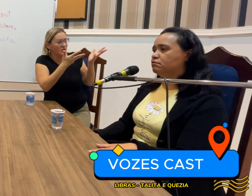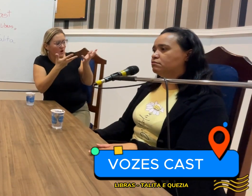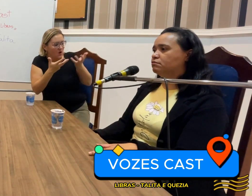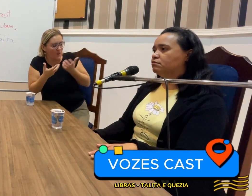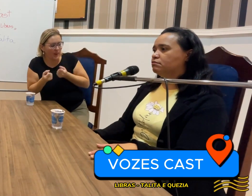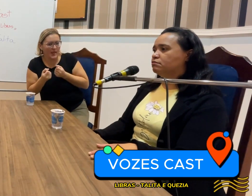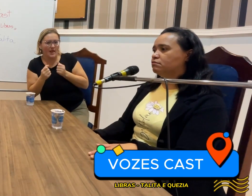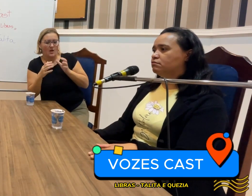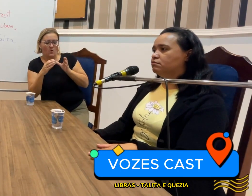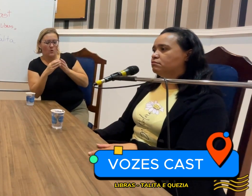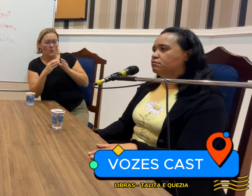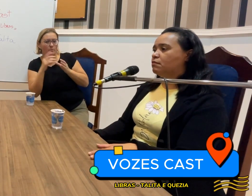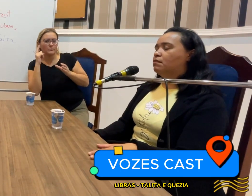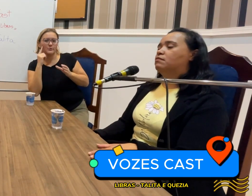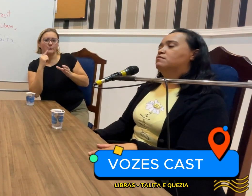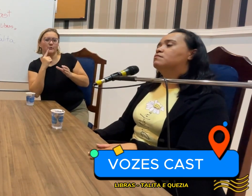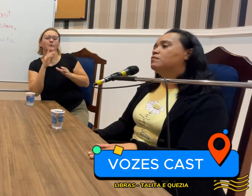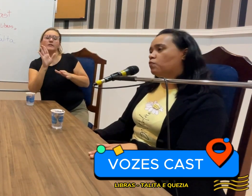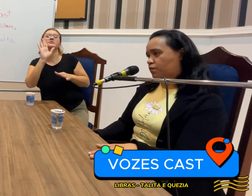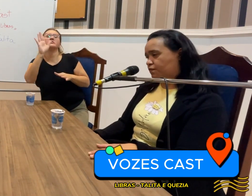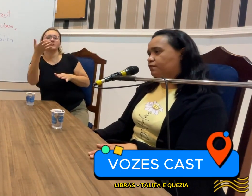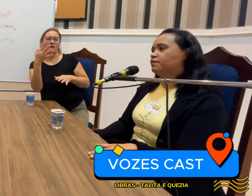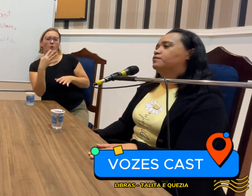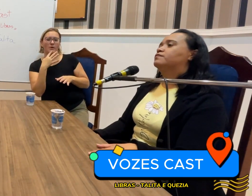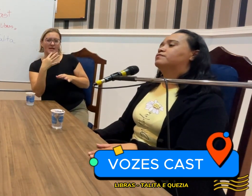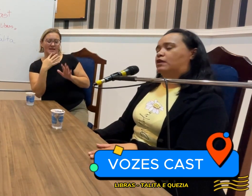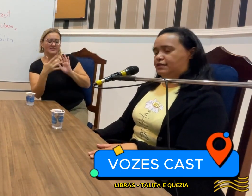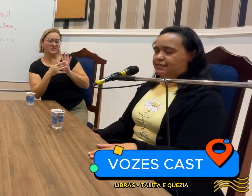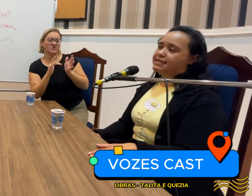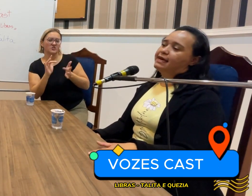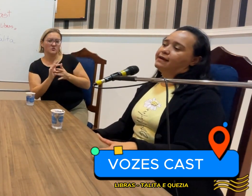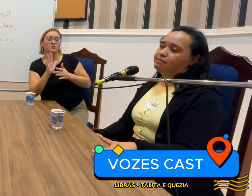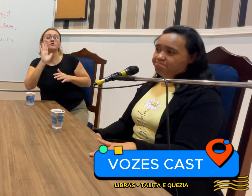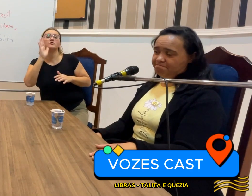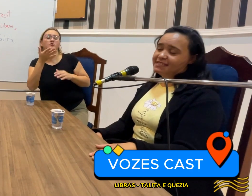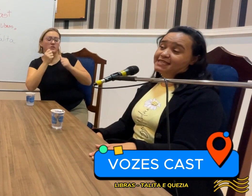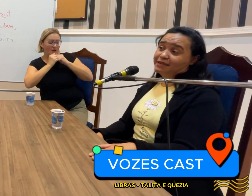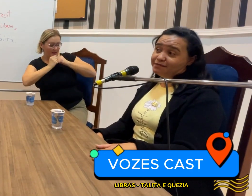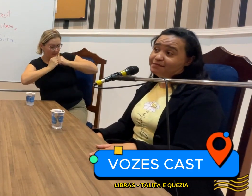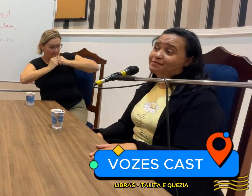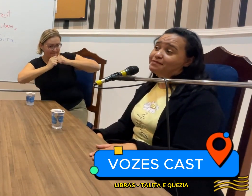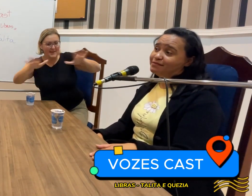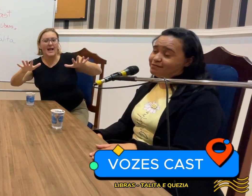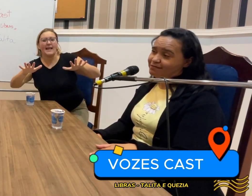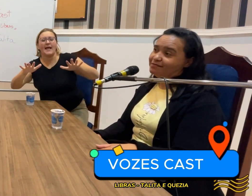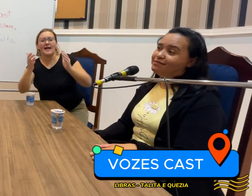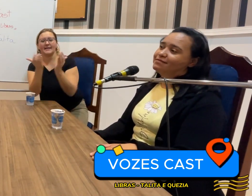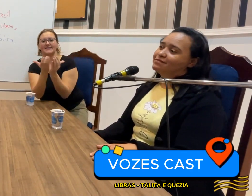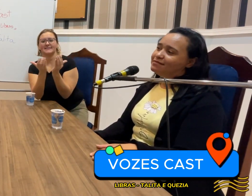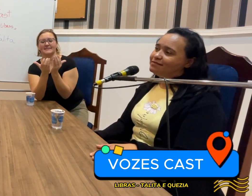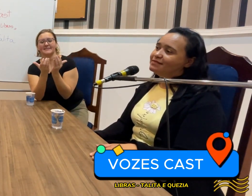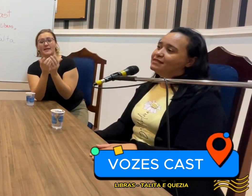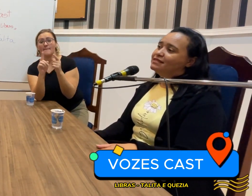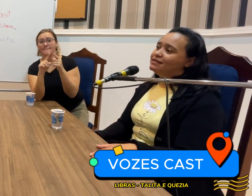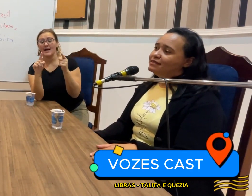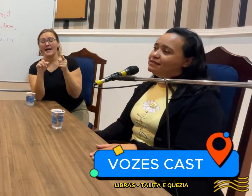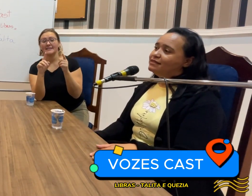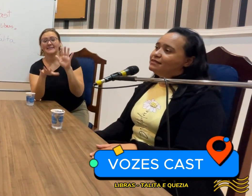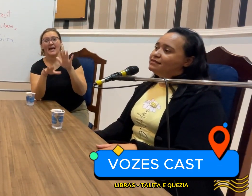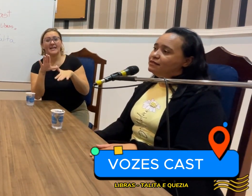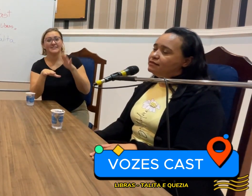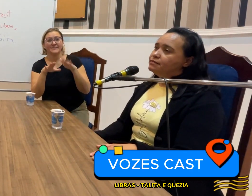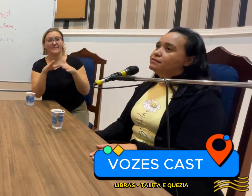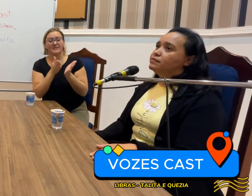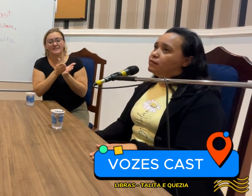eles, talvez eles já teriam conhecido o amor, propagado o evangelho, mas às vezes eles escolhem, quer dizer,